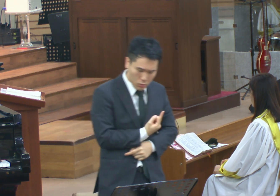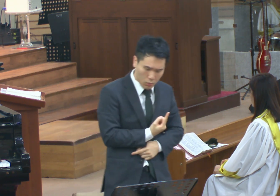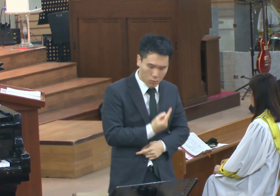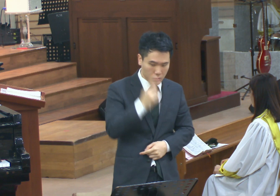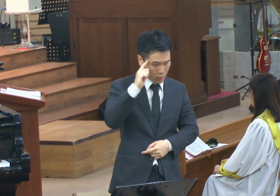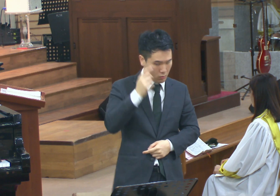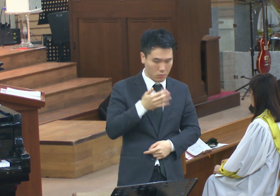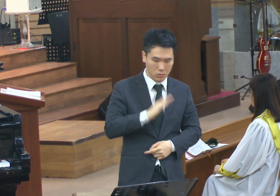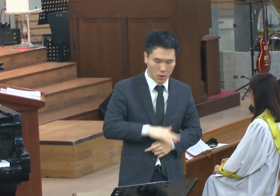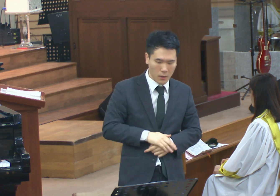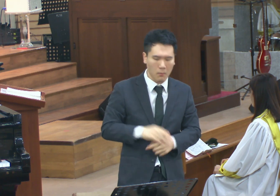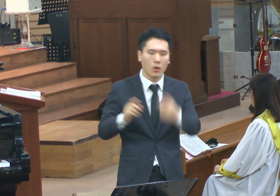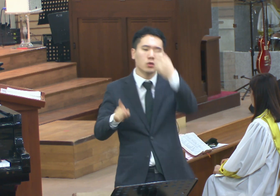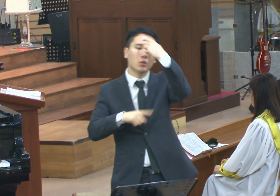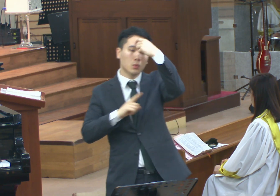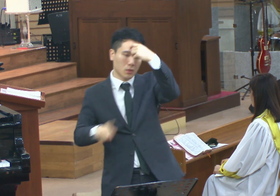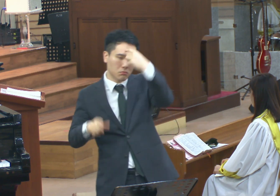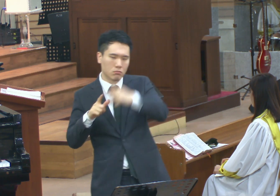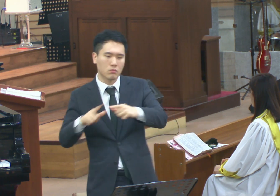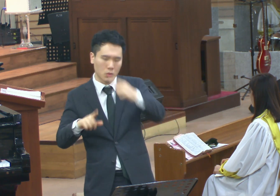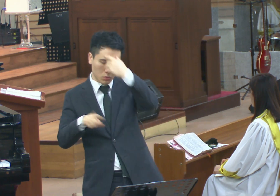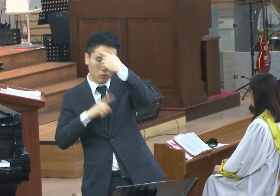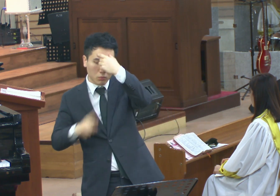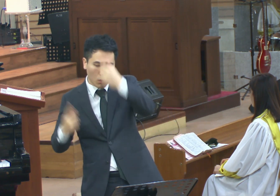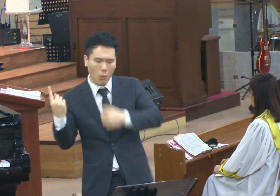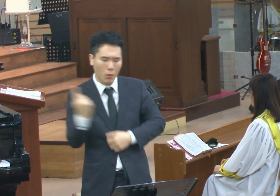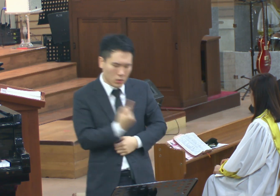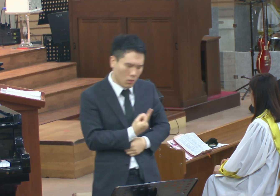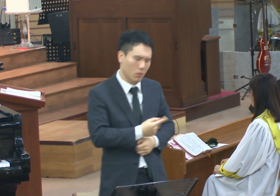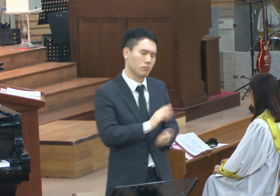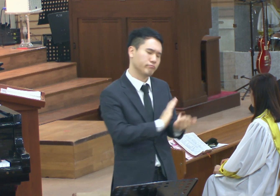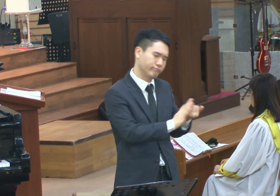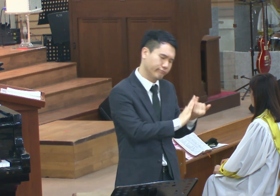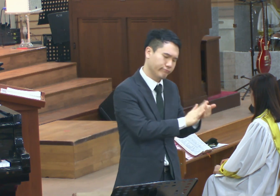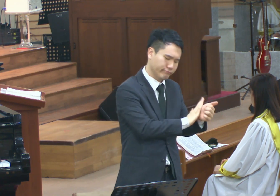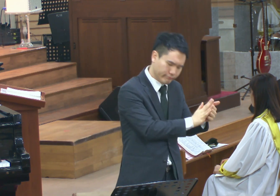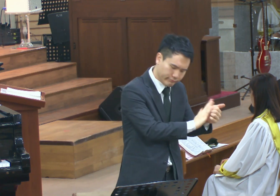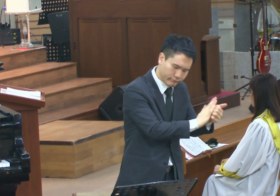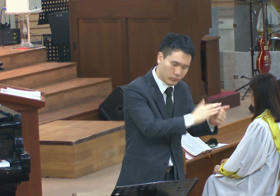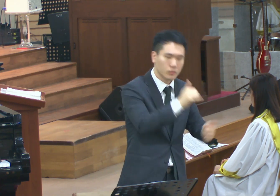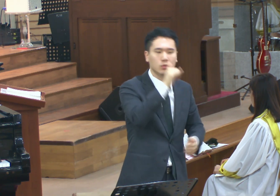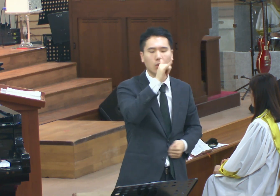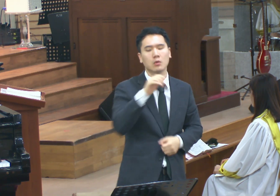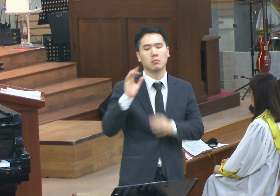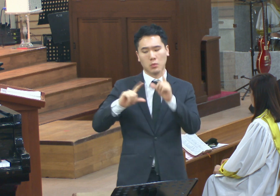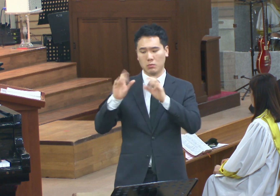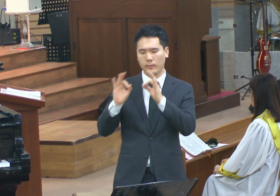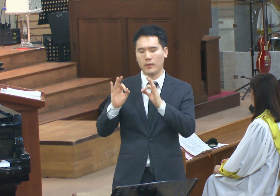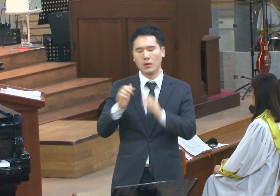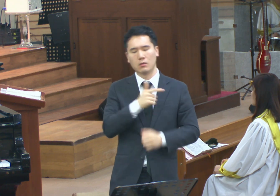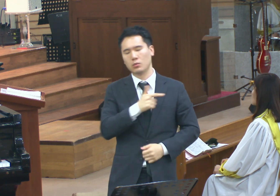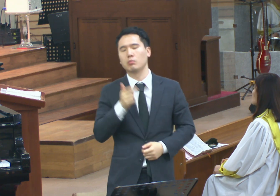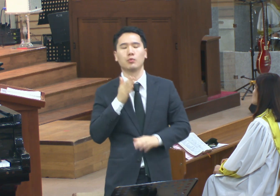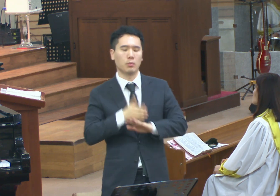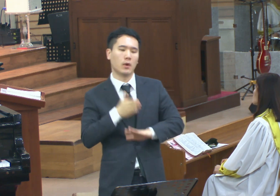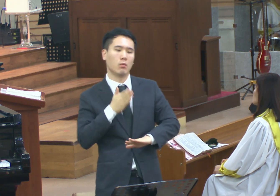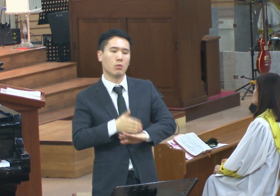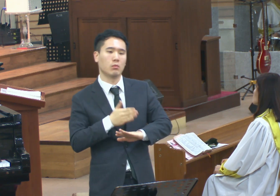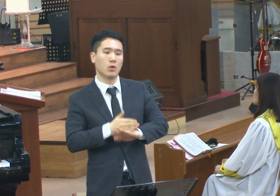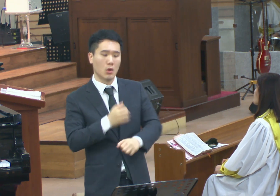분들에게 감사하다고 얘기를 하고 싶은 마음이 너무 많고 또 표현하기도 해요. 수고하는 건 당연한 게 아니에요. 오늘도